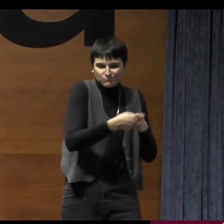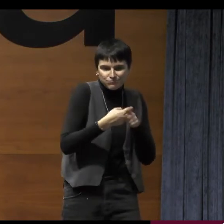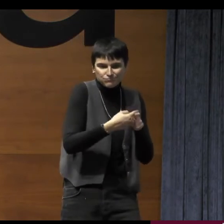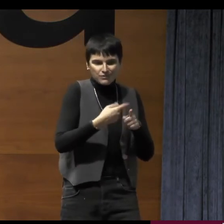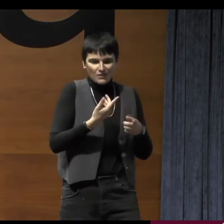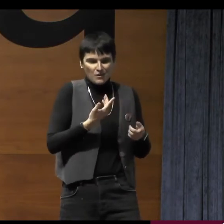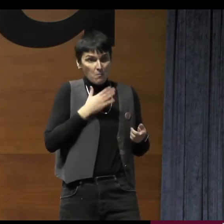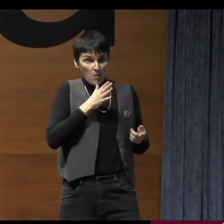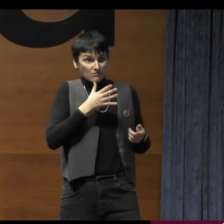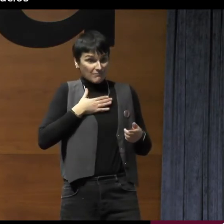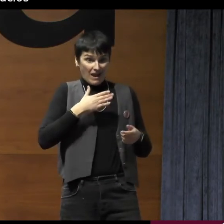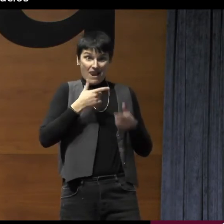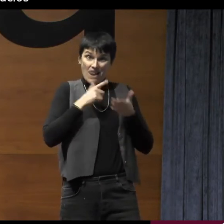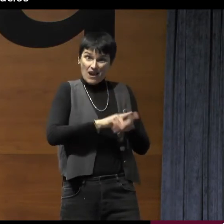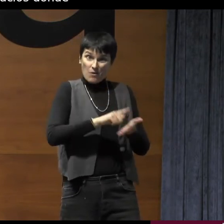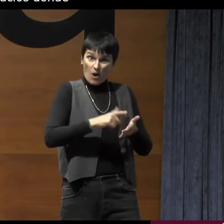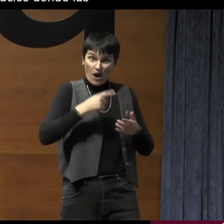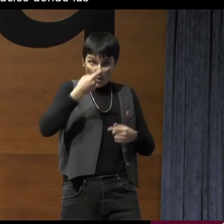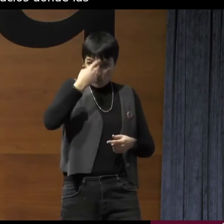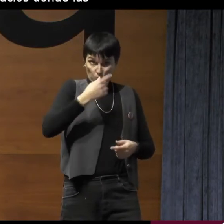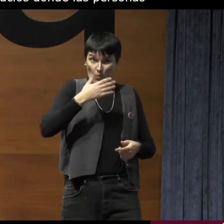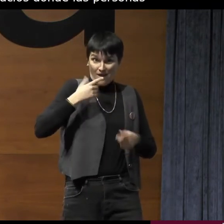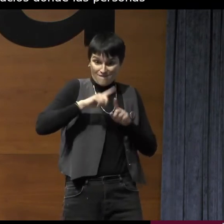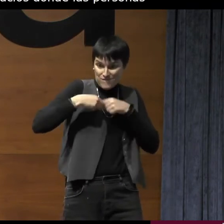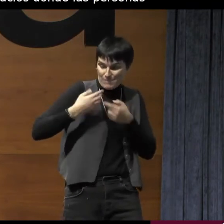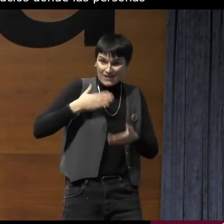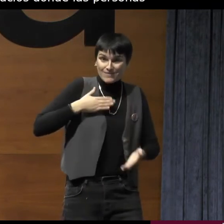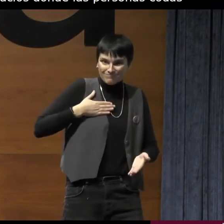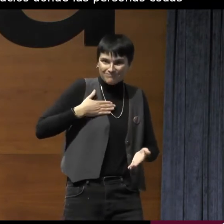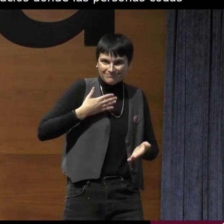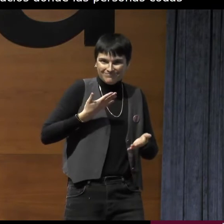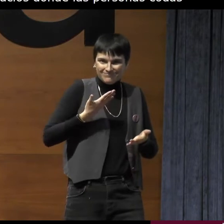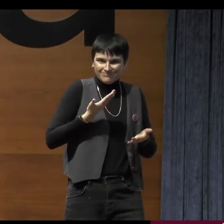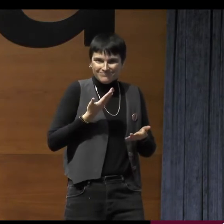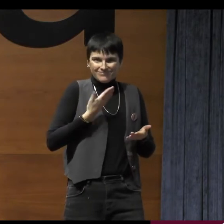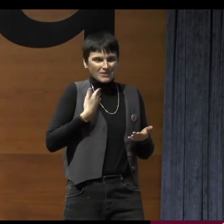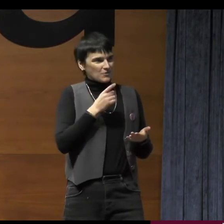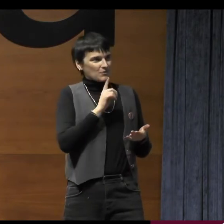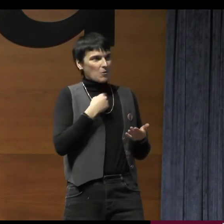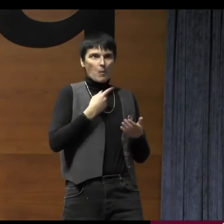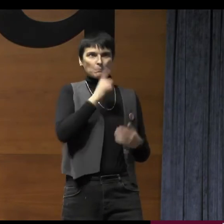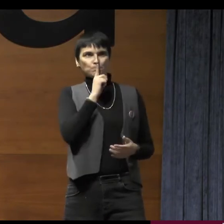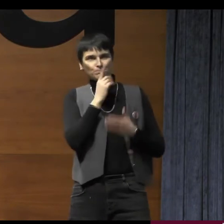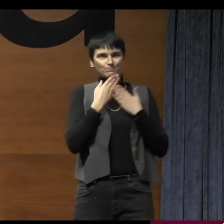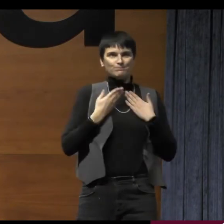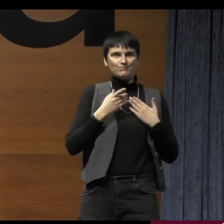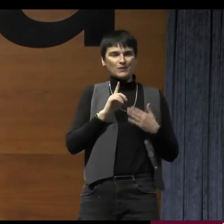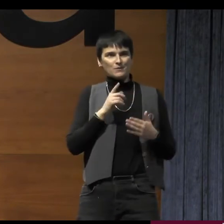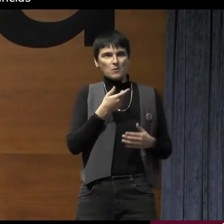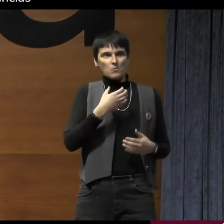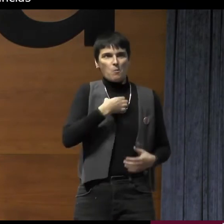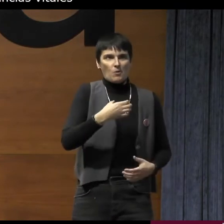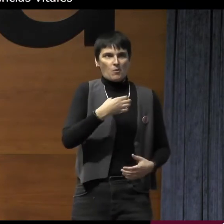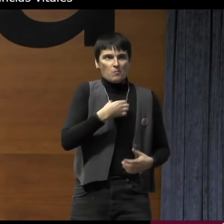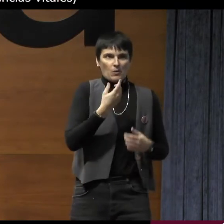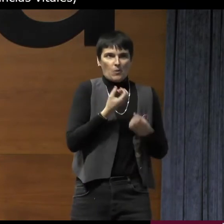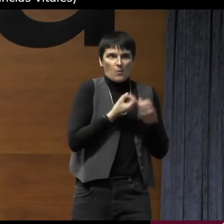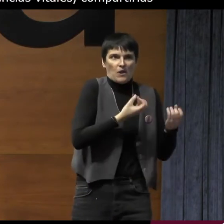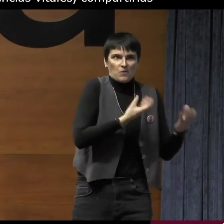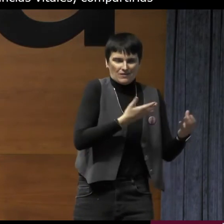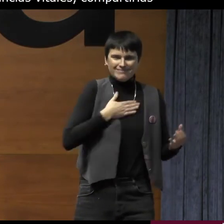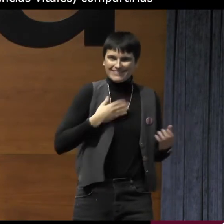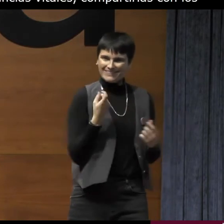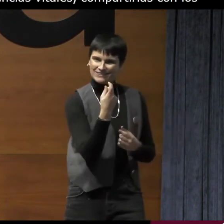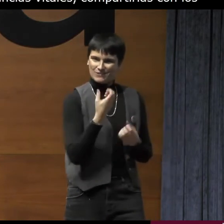experiencias vitales, compartirlas con nuestros compañeros, porque al final es nuestra lengua, nuestra cultura, lo que hemos vivido en